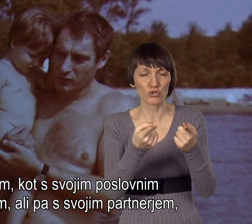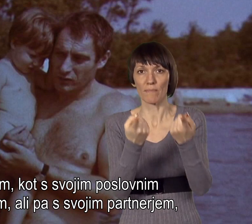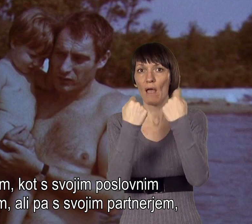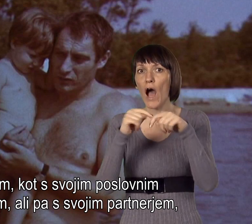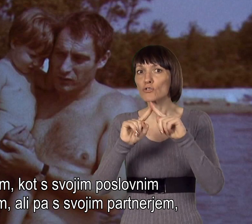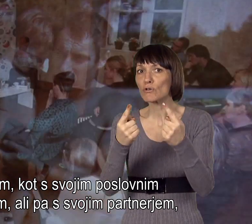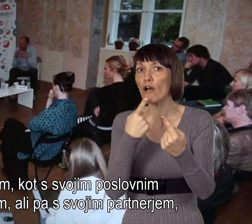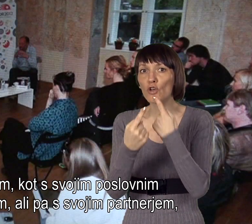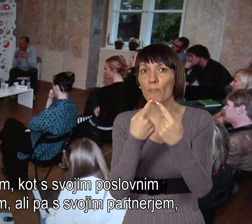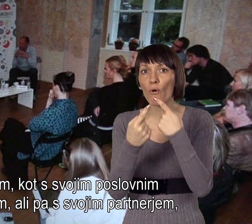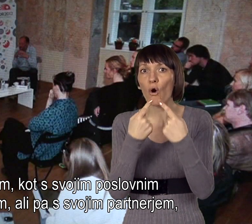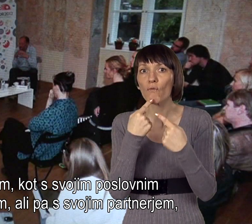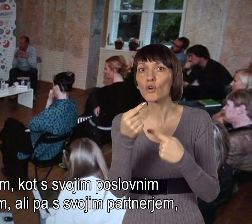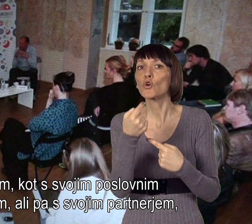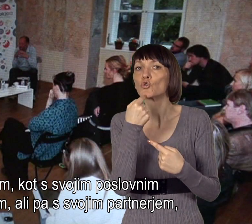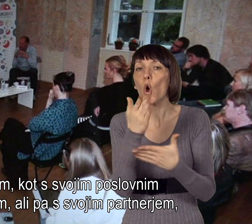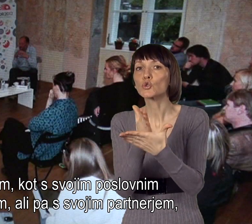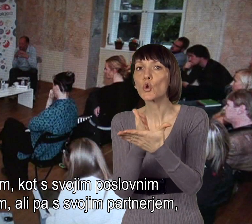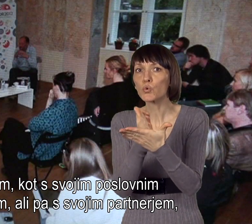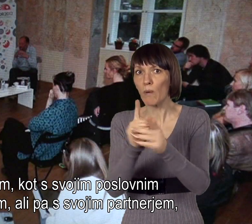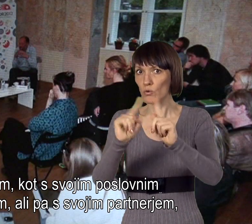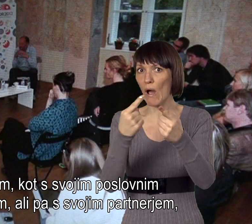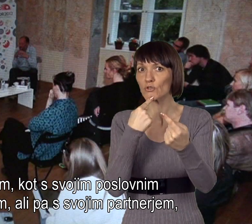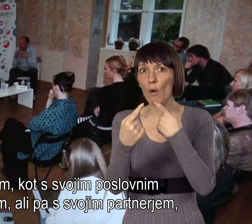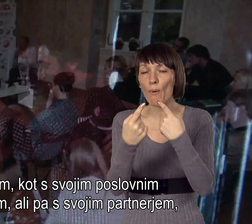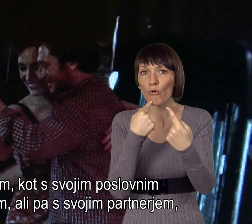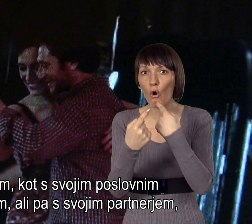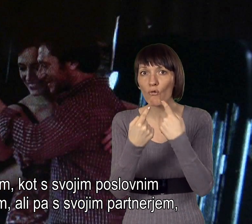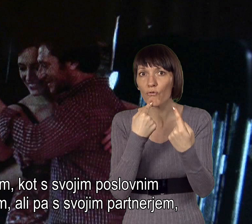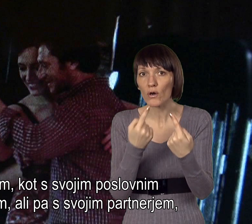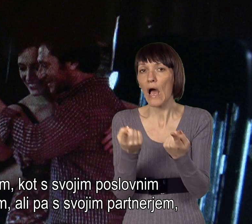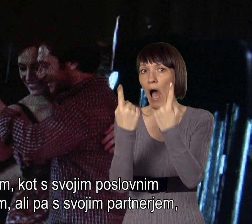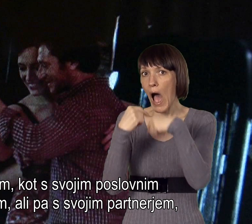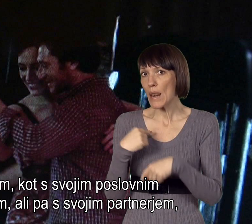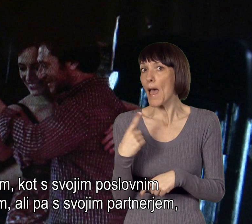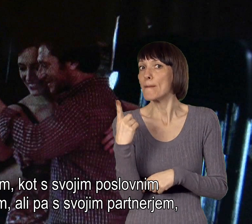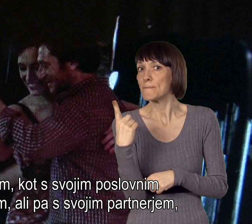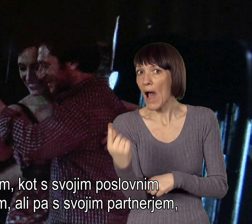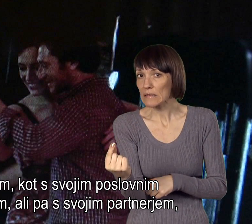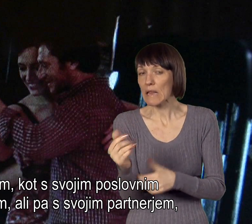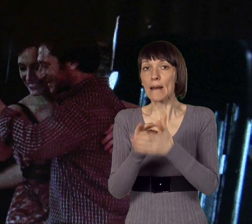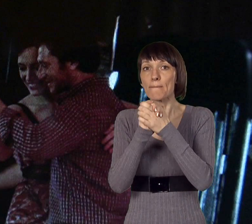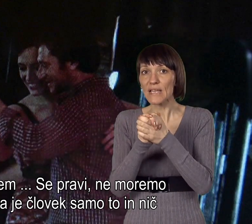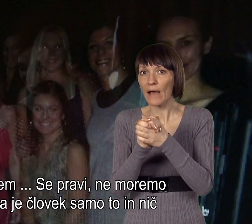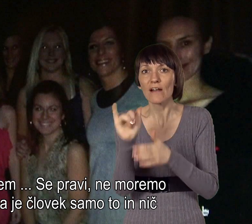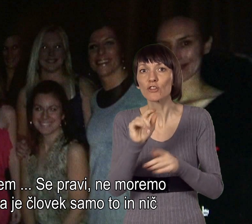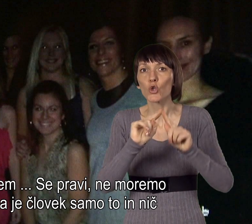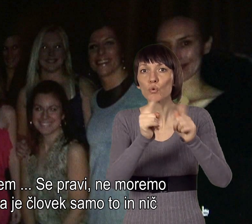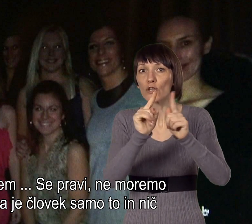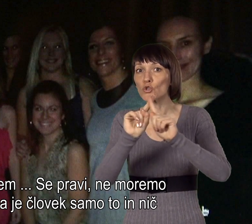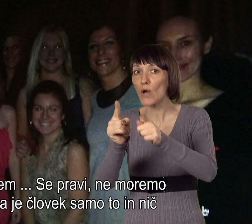se pogovarjam, ne vem, s poslovnim partnerjem ali pa s svojim partnerjem, s